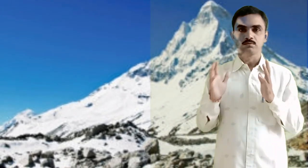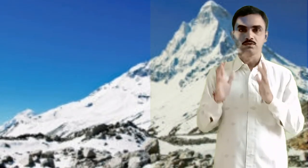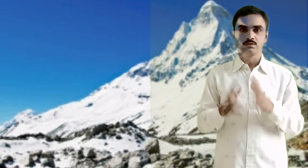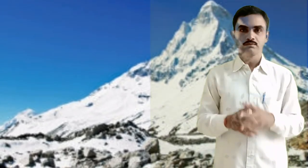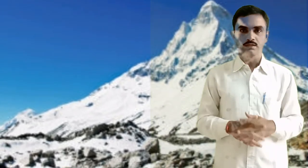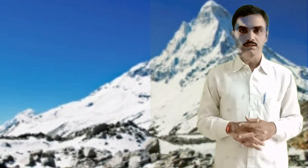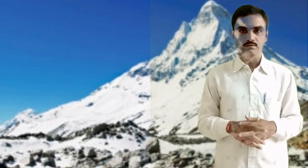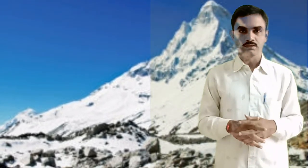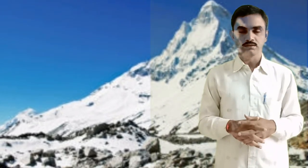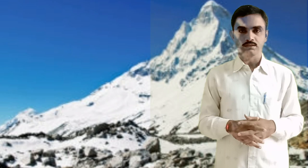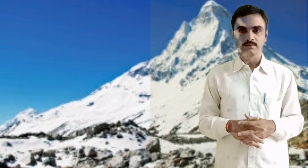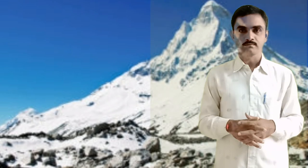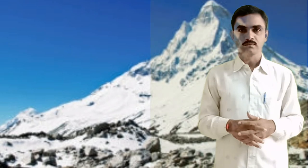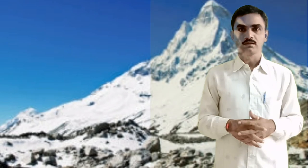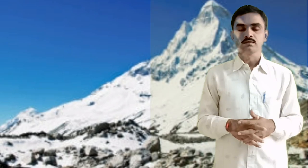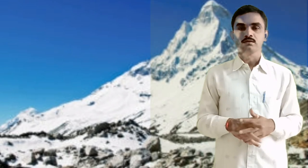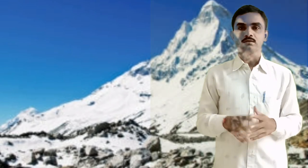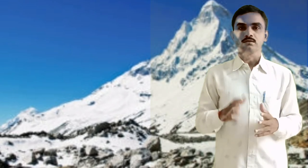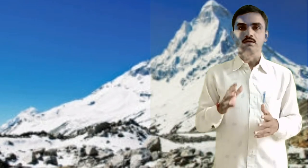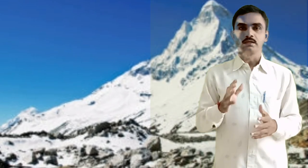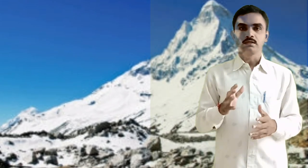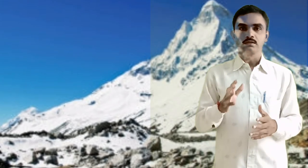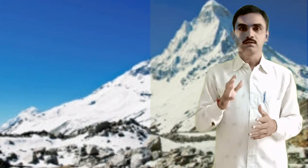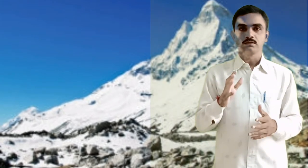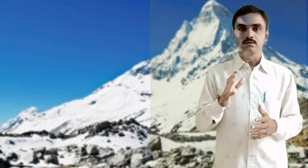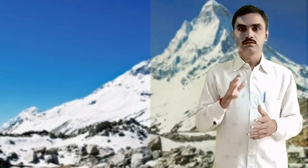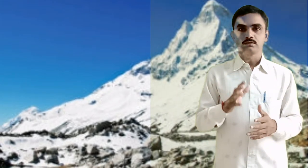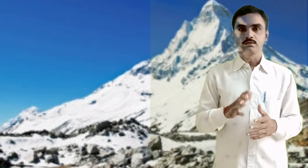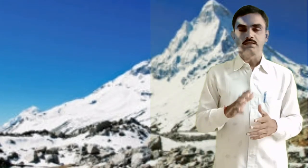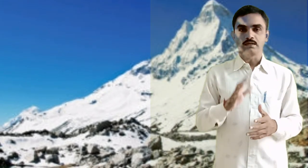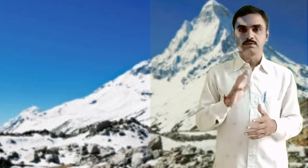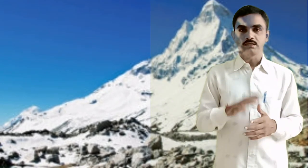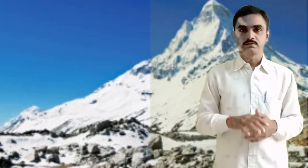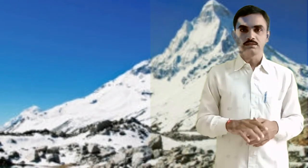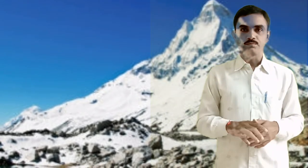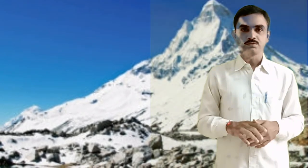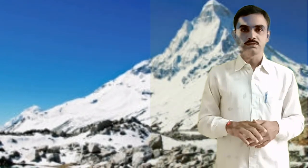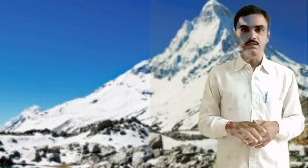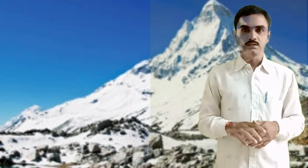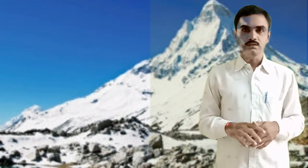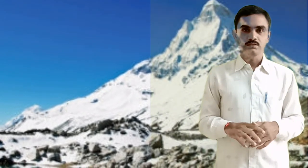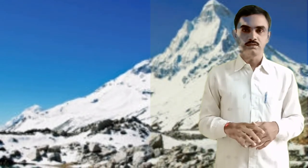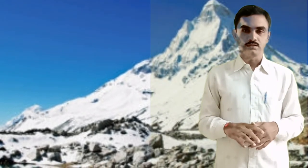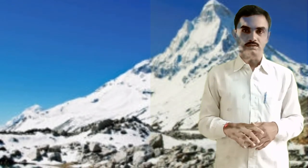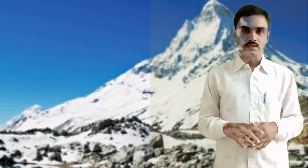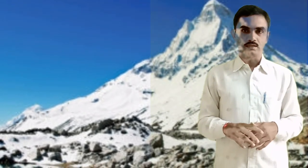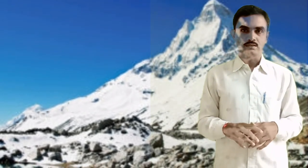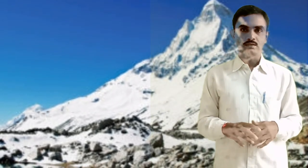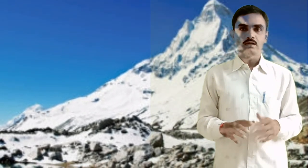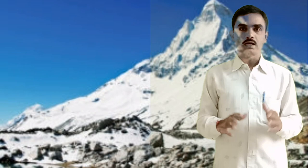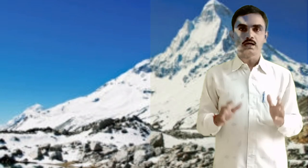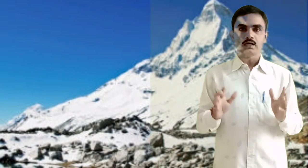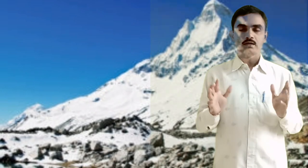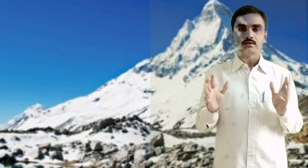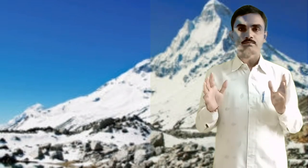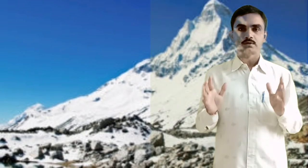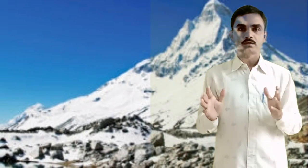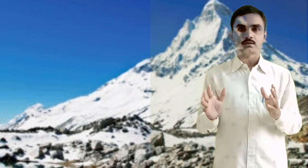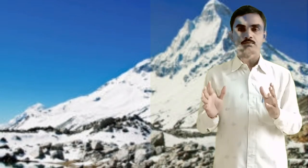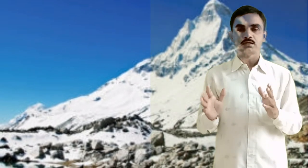साथेना संबंधों नी वात करवानी छे अने त्यार पछी आवशे भूस्तरीय रचना।